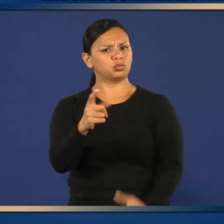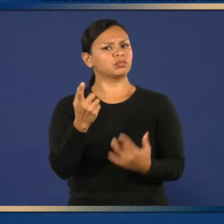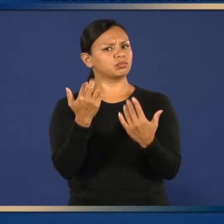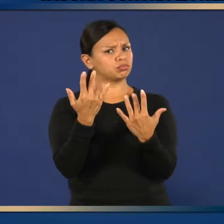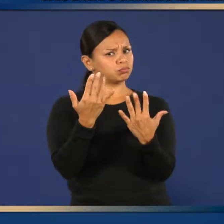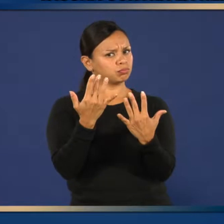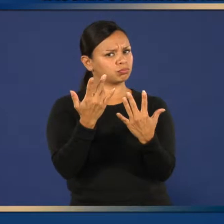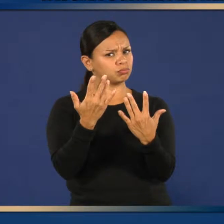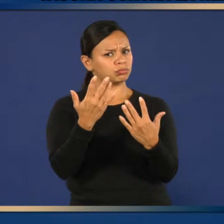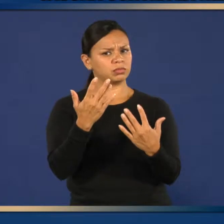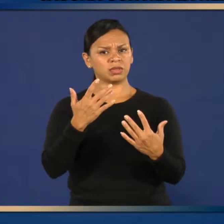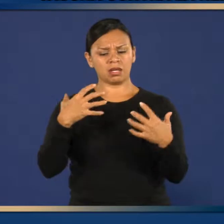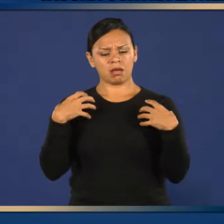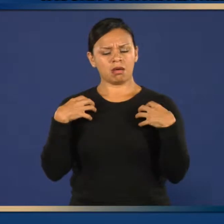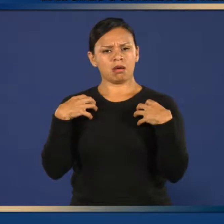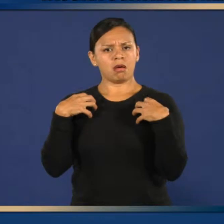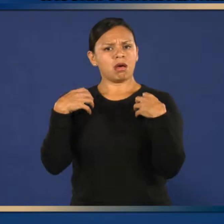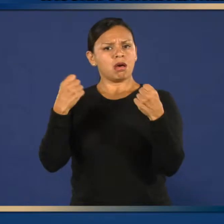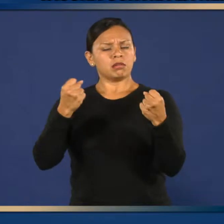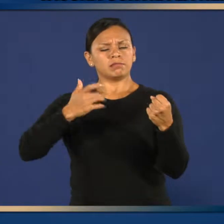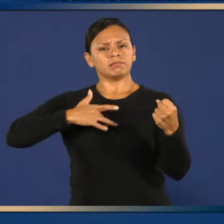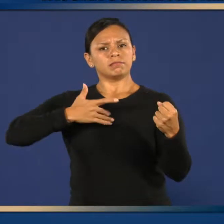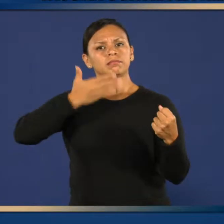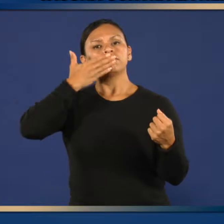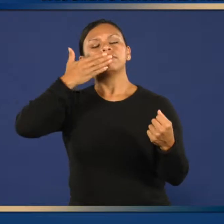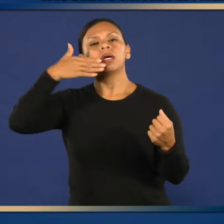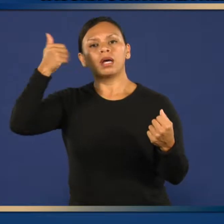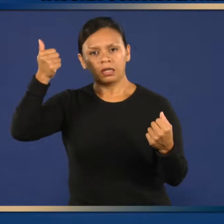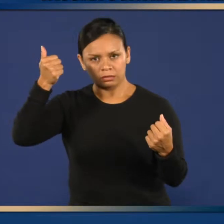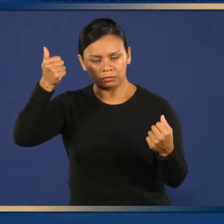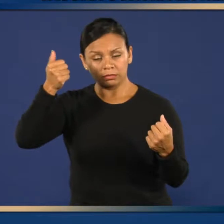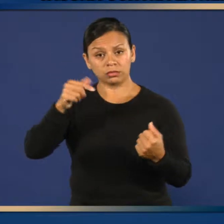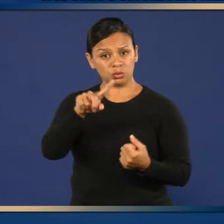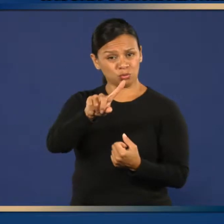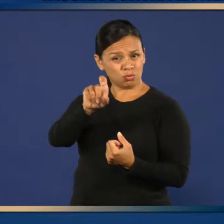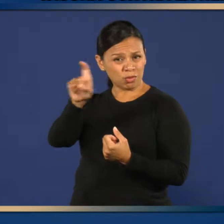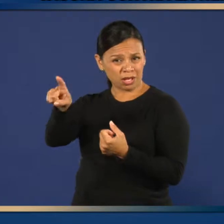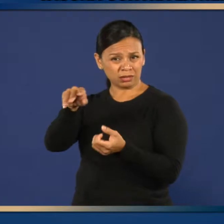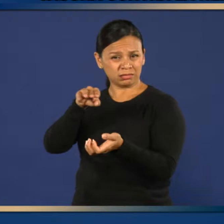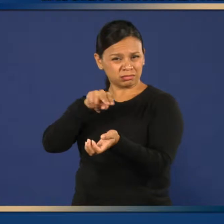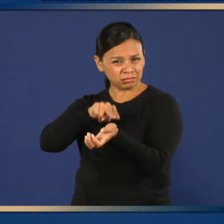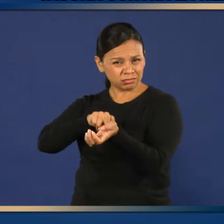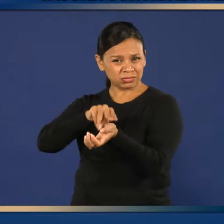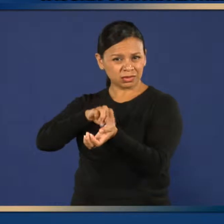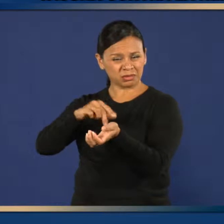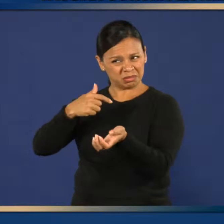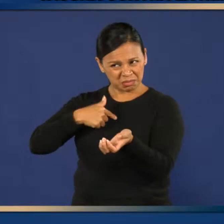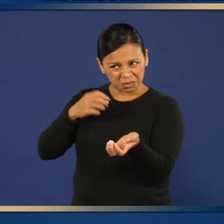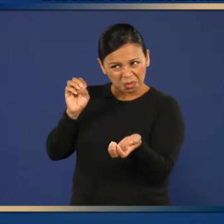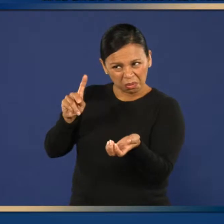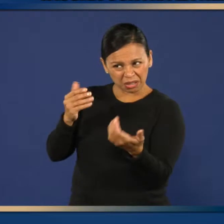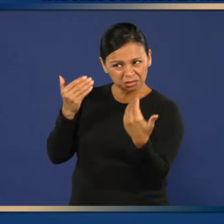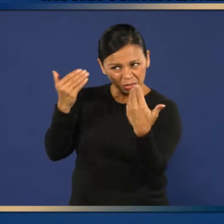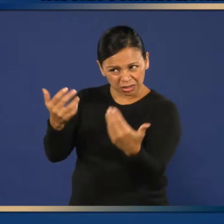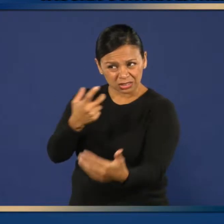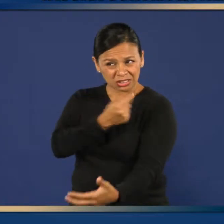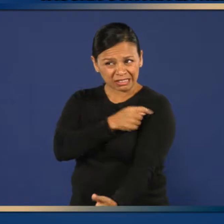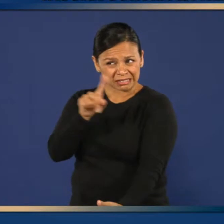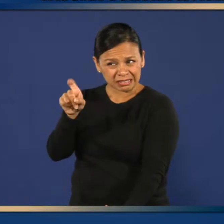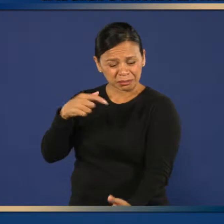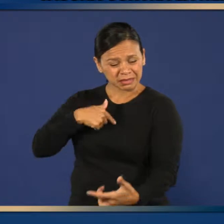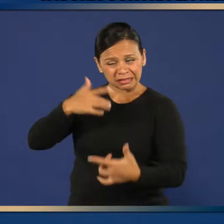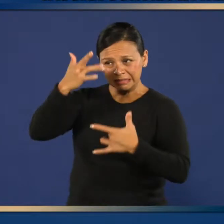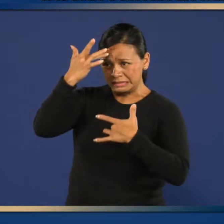probablemente deben esperar hasta que se recuperen habla con su médico o enfermera